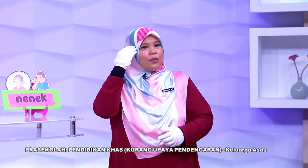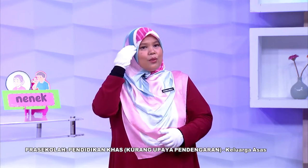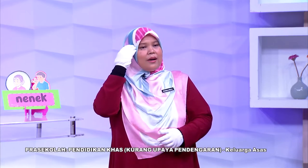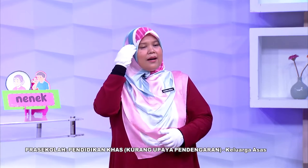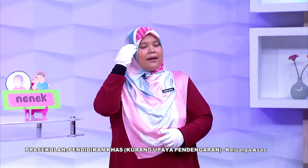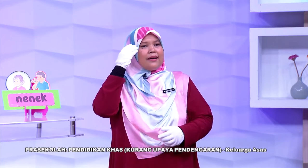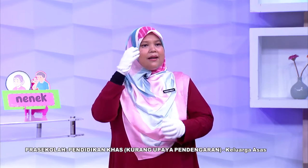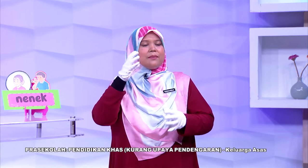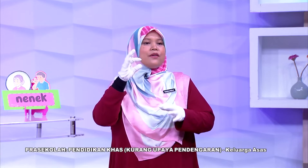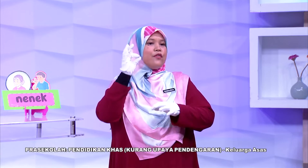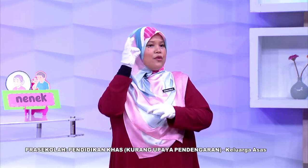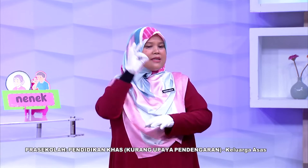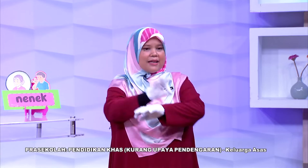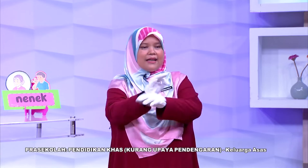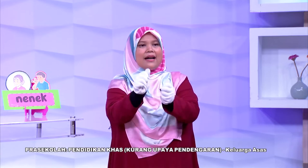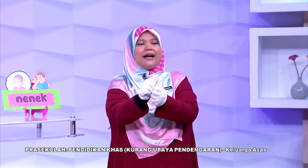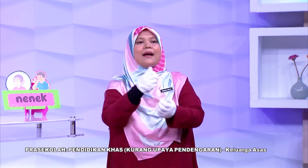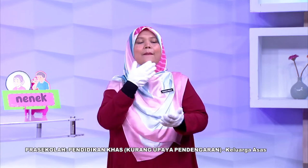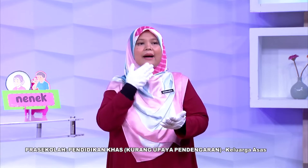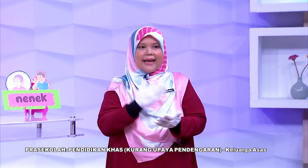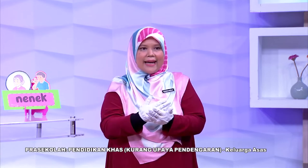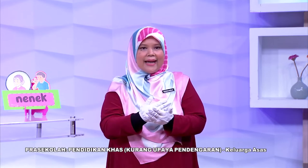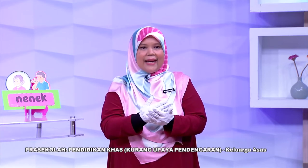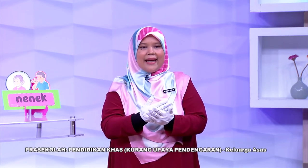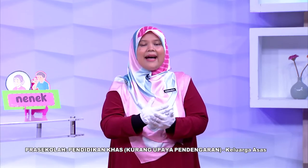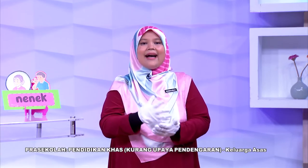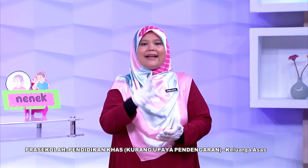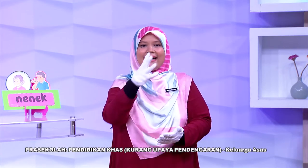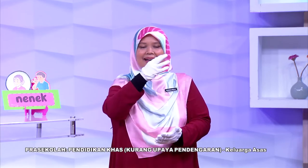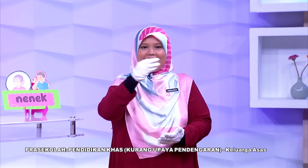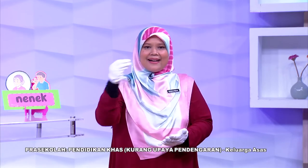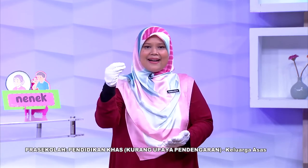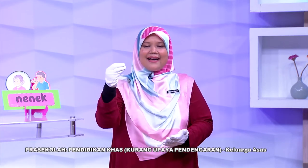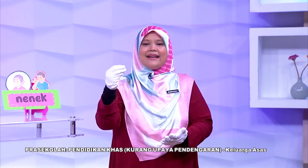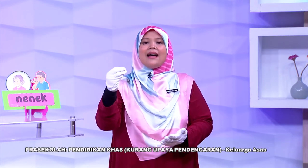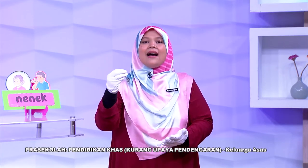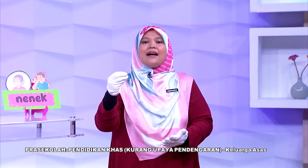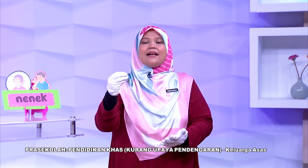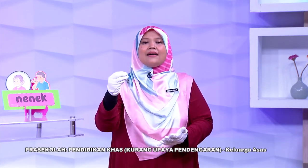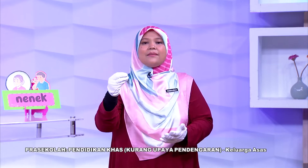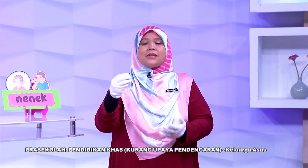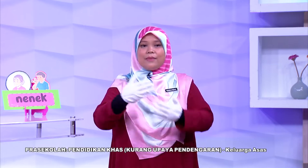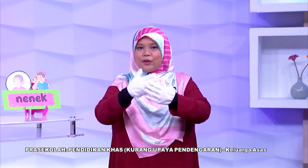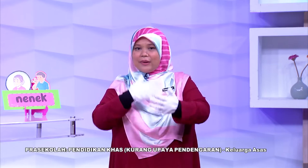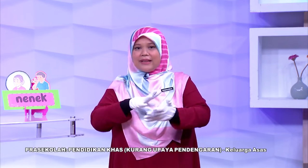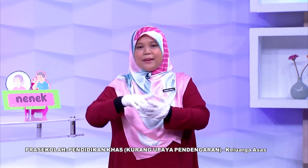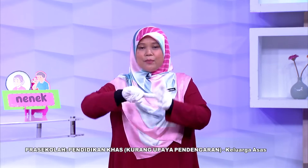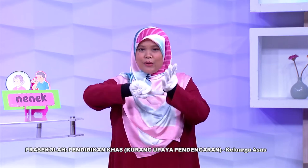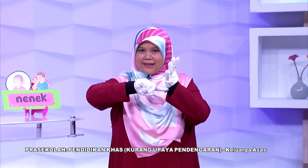ad berfungsi dengan baik oke dan sebelum ditemui